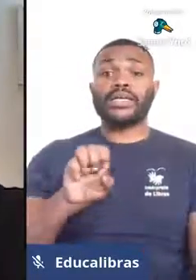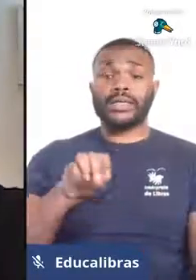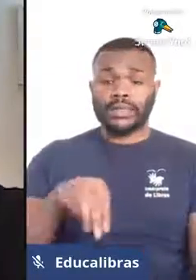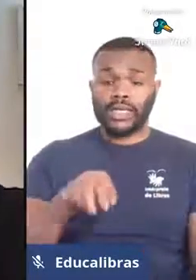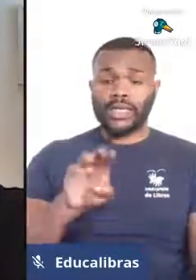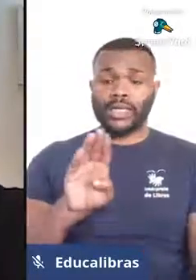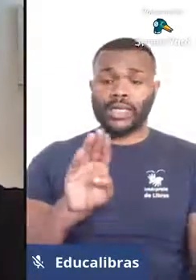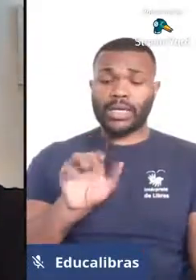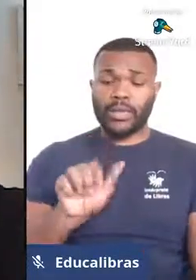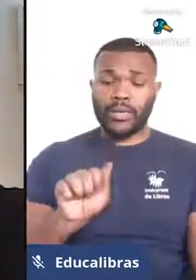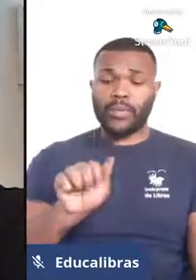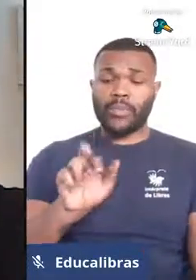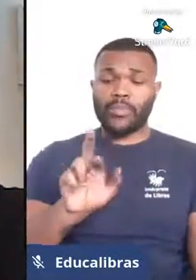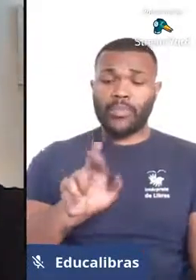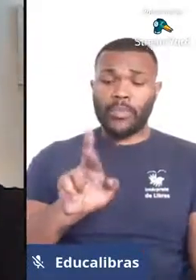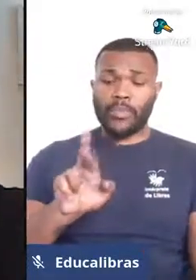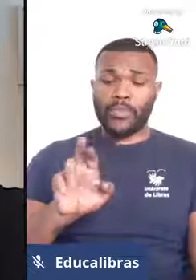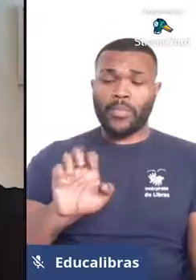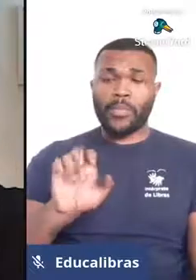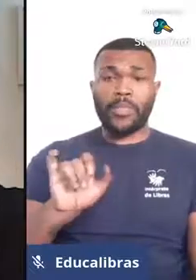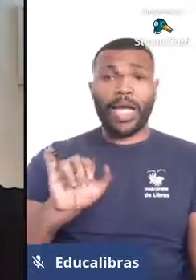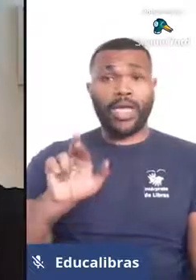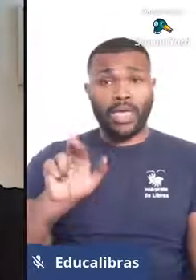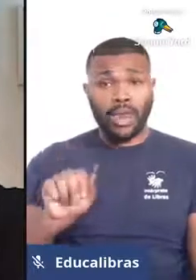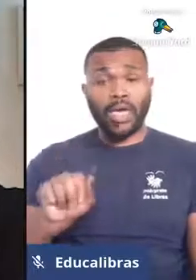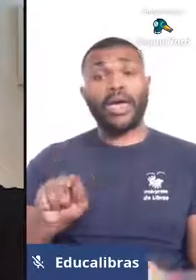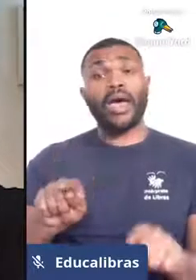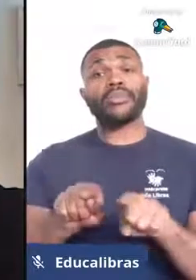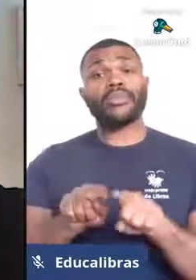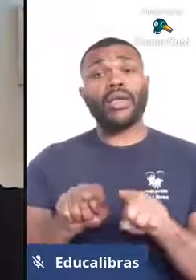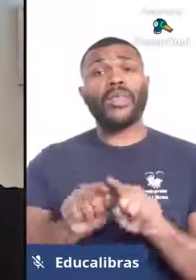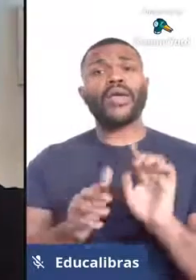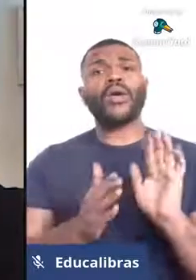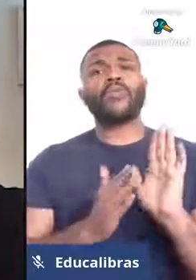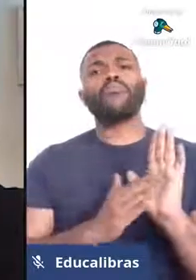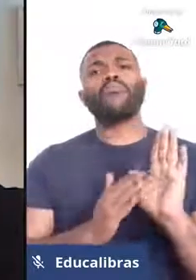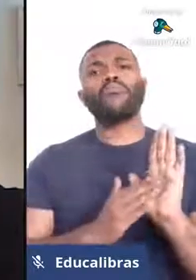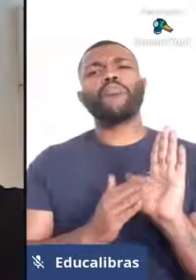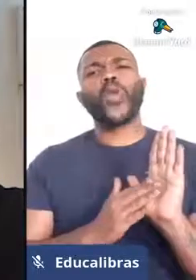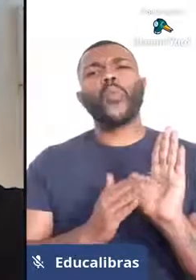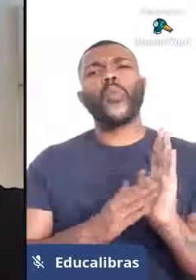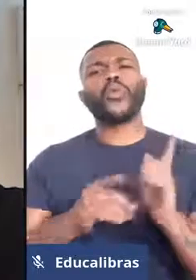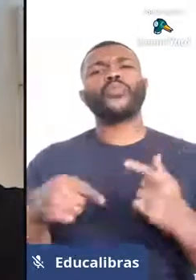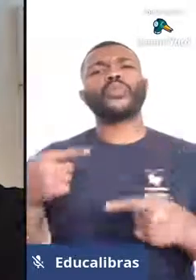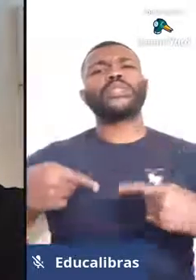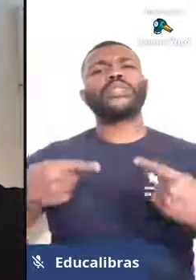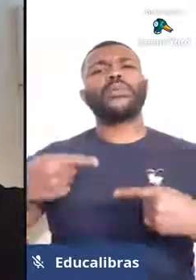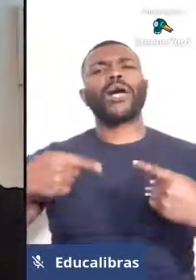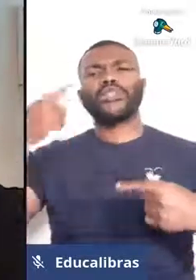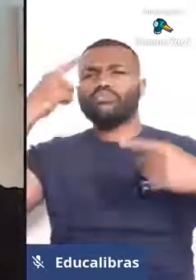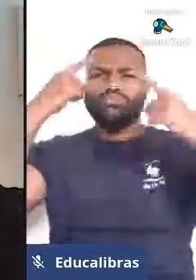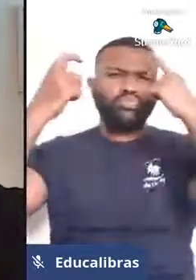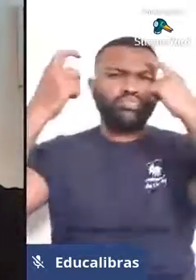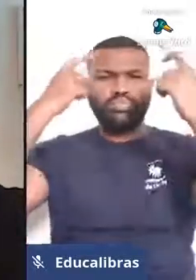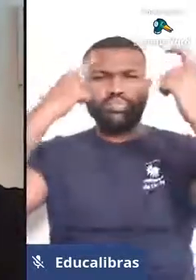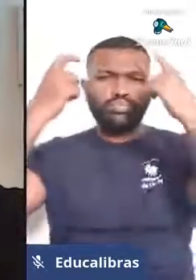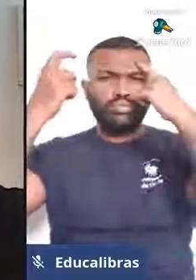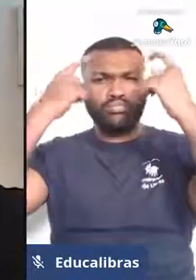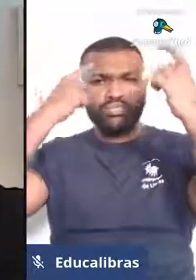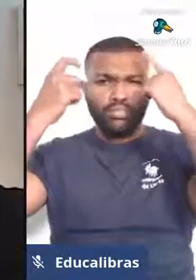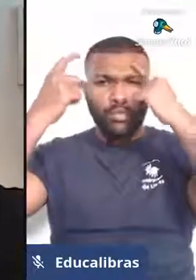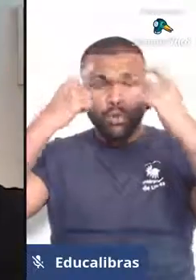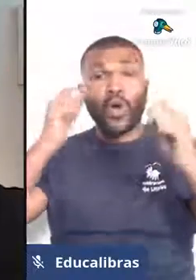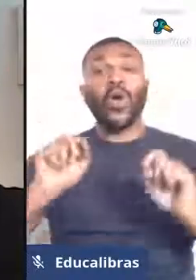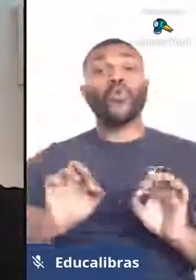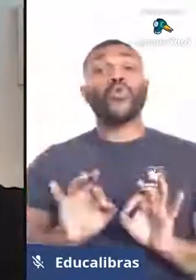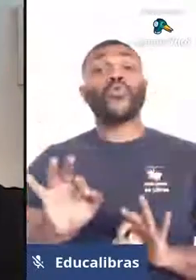e propor o espaço para debate de ideias do Sem Barreiras deste ano. Se